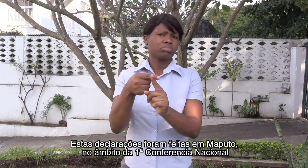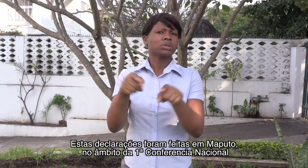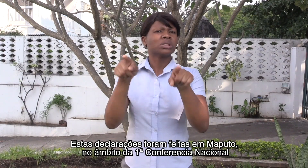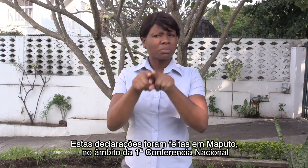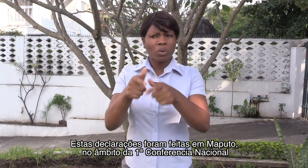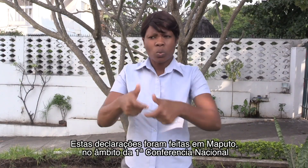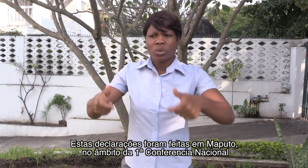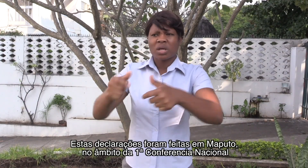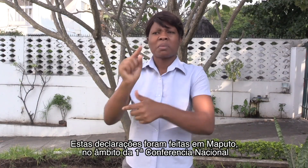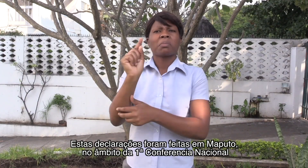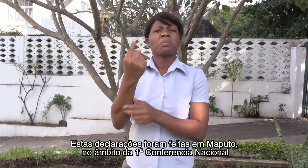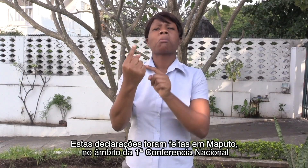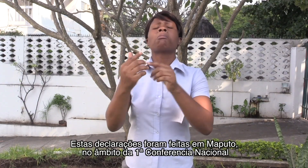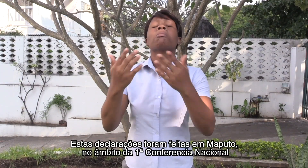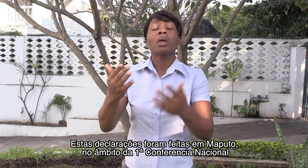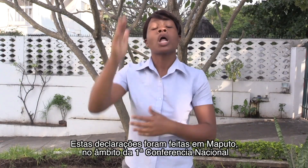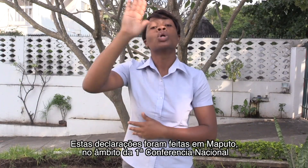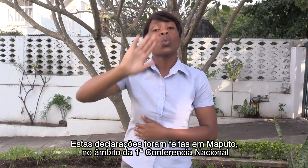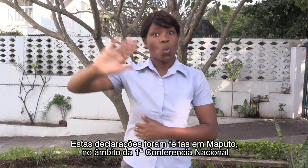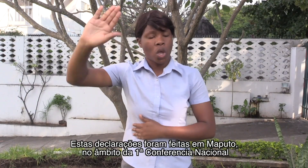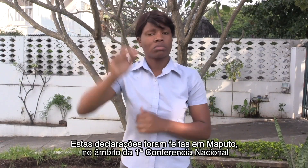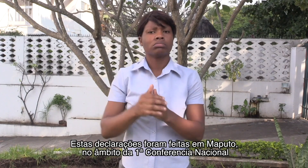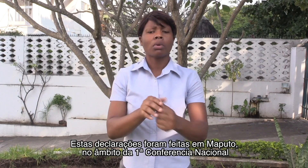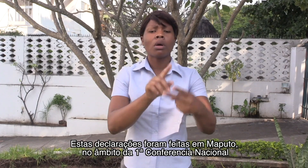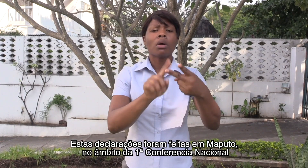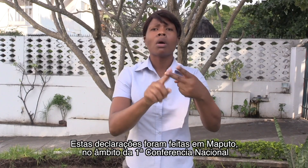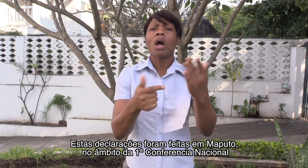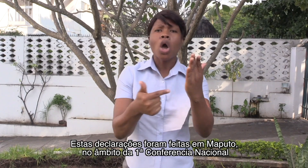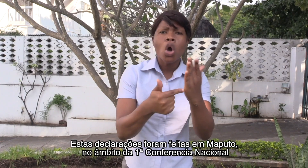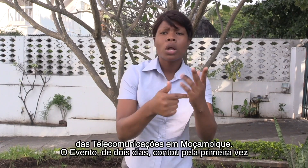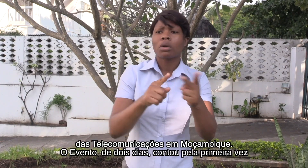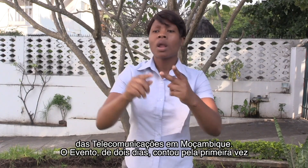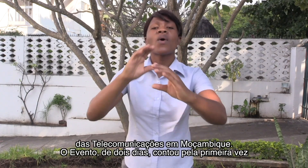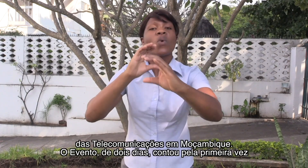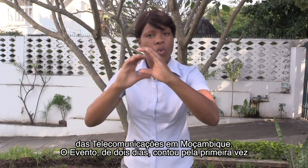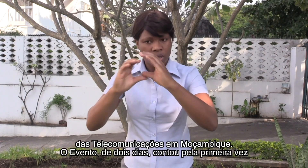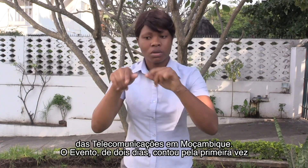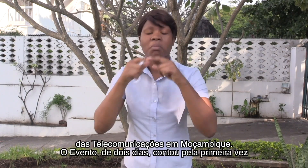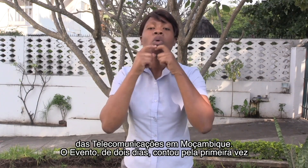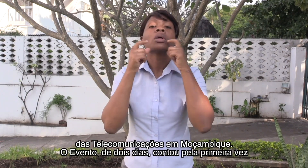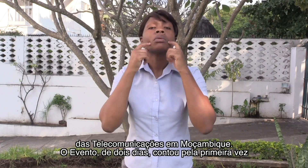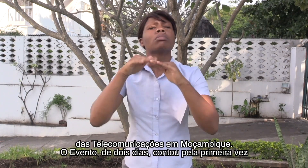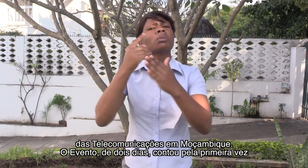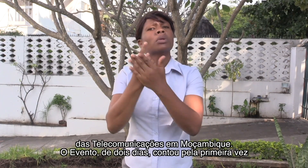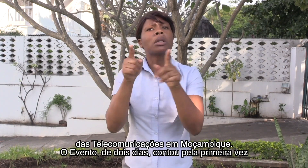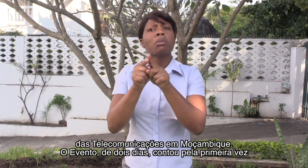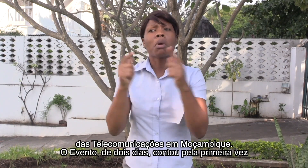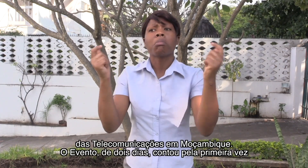Estas declarações foram feitas em Maputo, no âmbito da primeira Conferência Nacional das Telecomunicações em Moçambique. O evento de 2